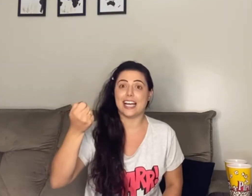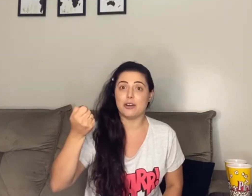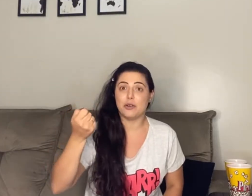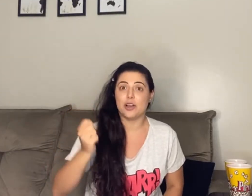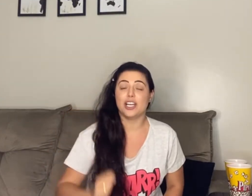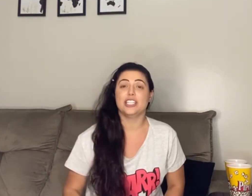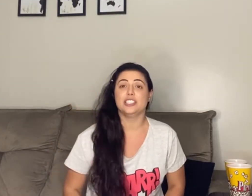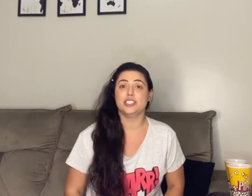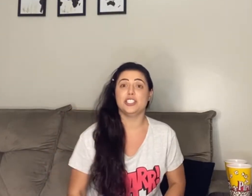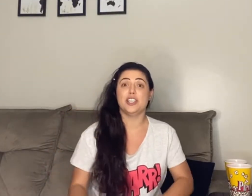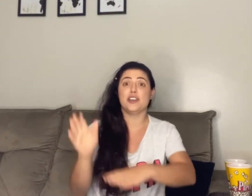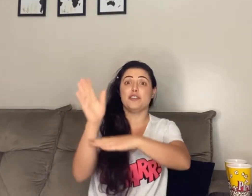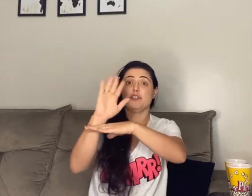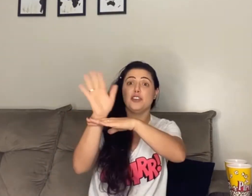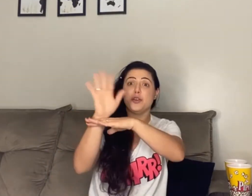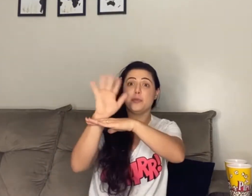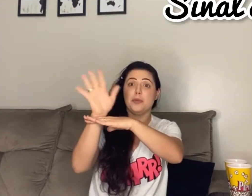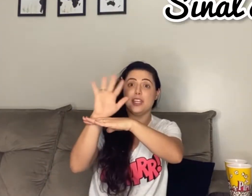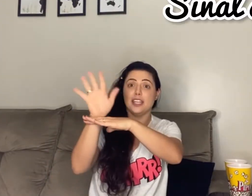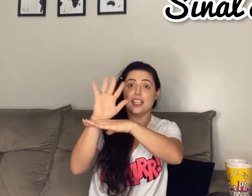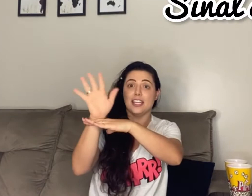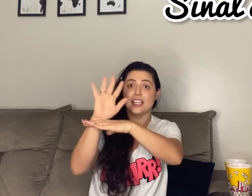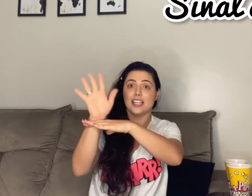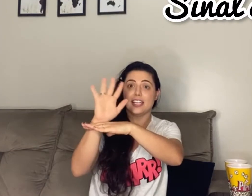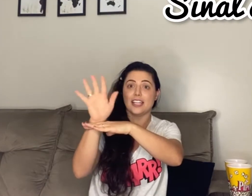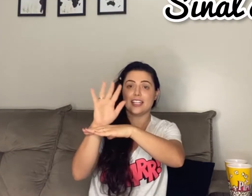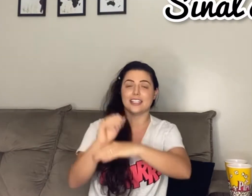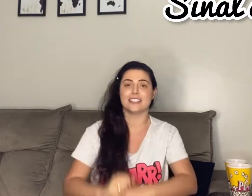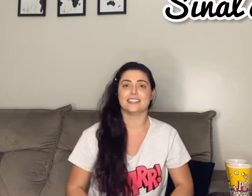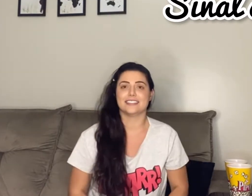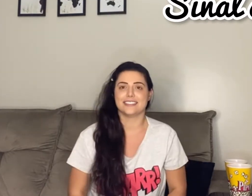Sinal de filme.